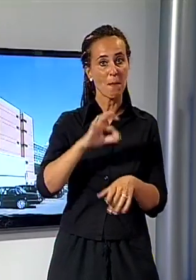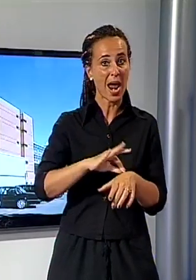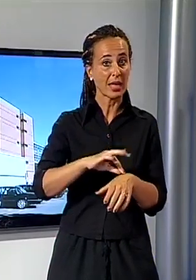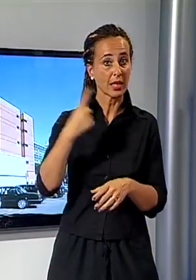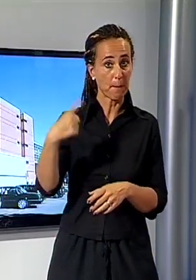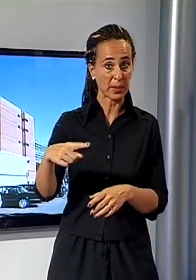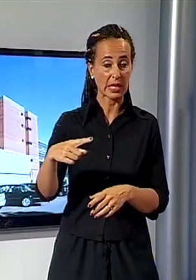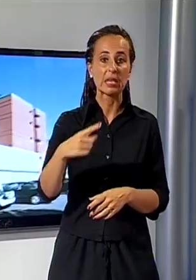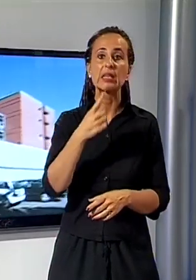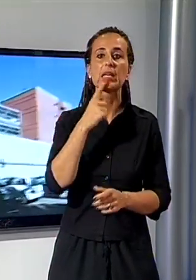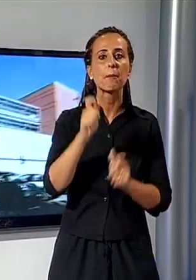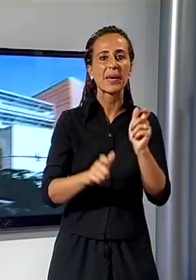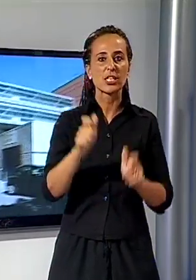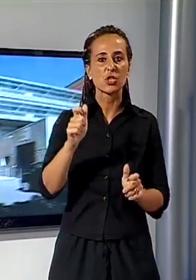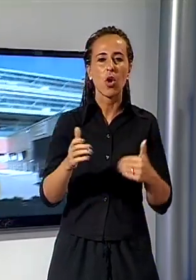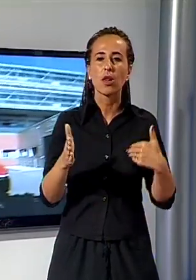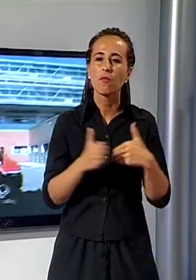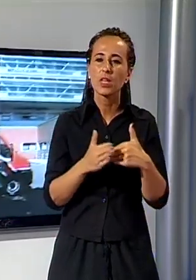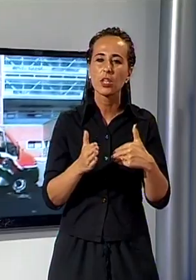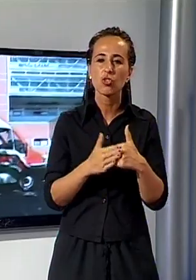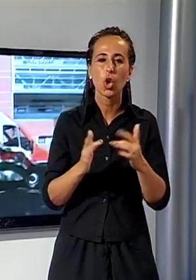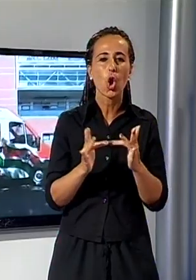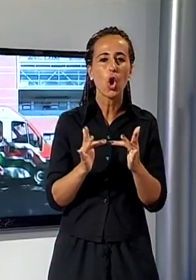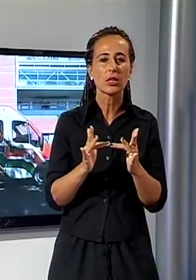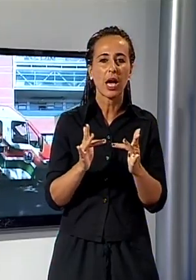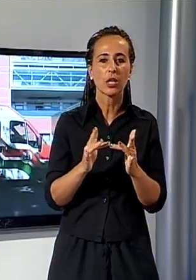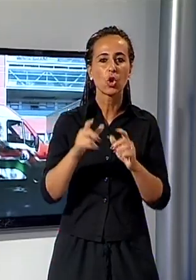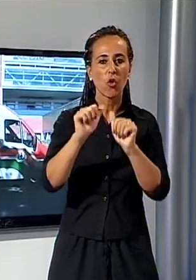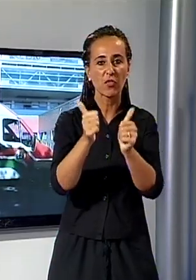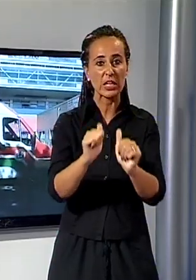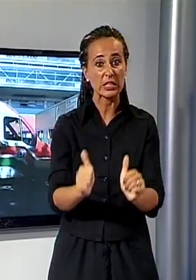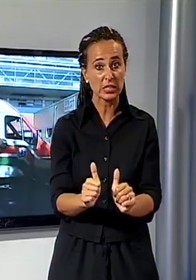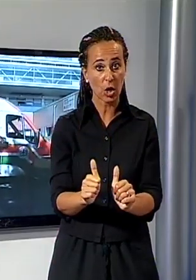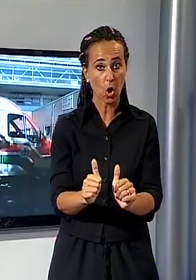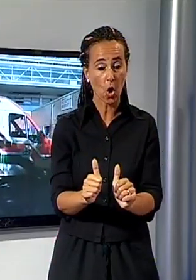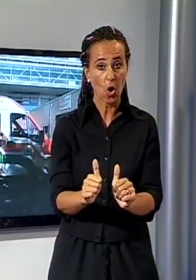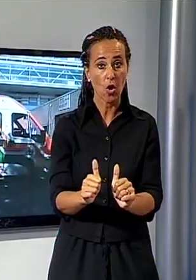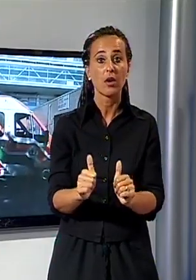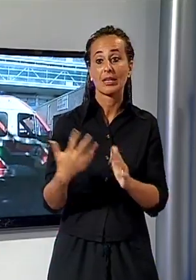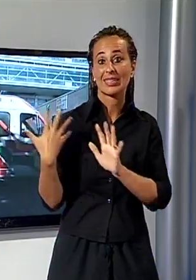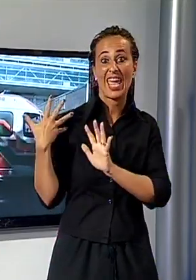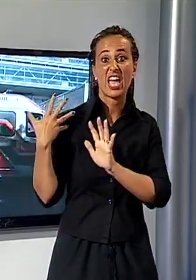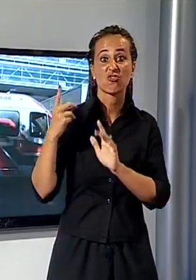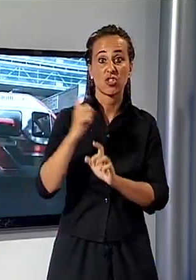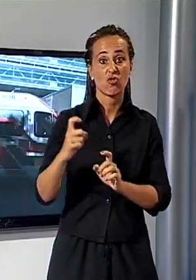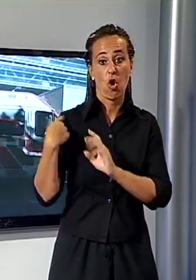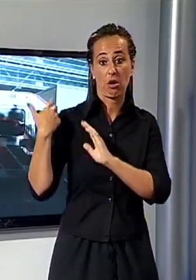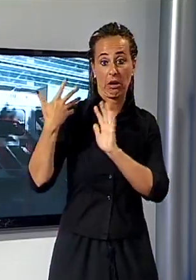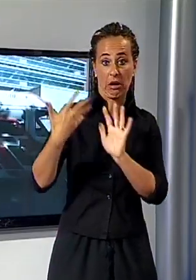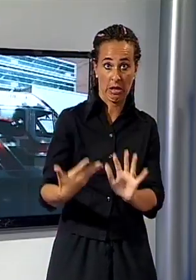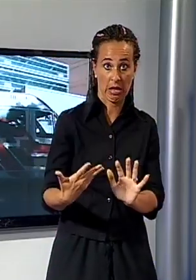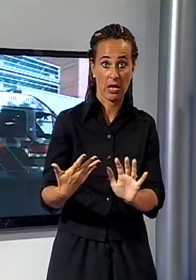stretto contatto con la ragazza negli ultimi 10 giorni, cioè a partire dal 22 agosto. La profilassi prevede la